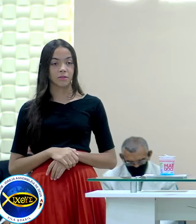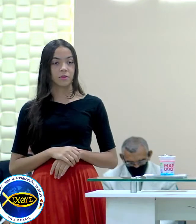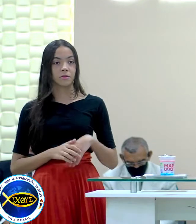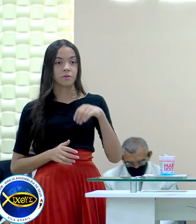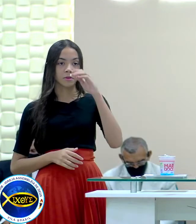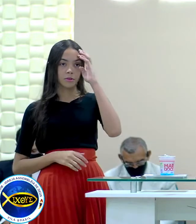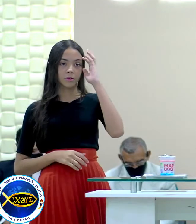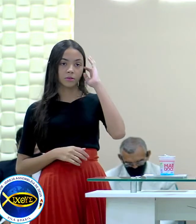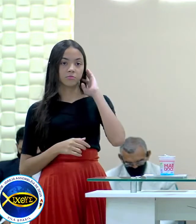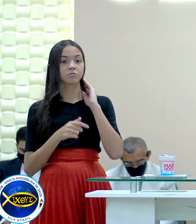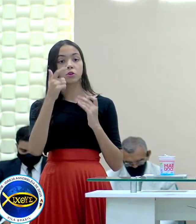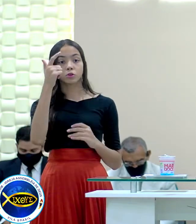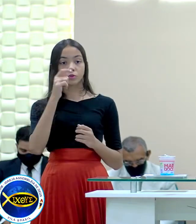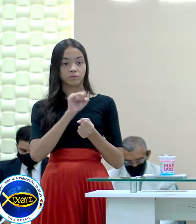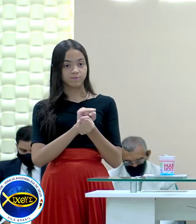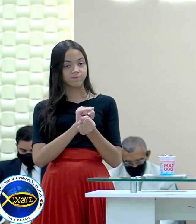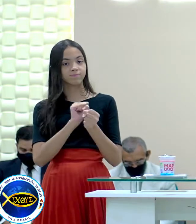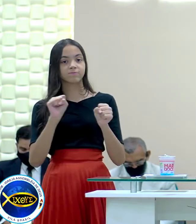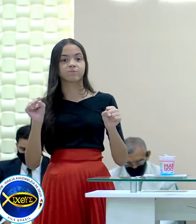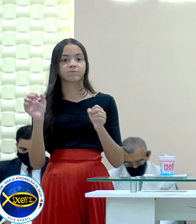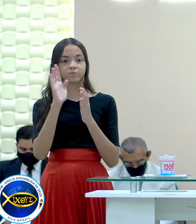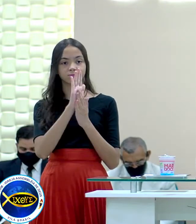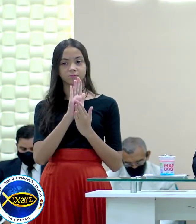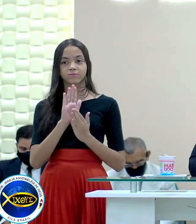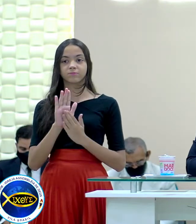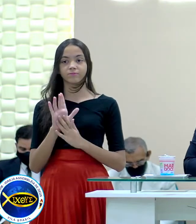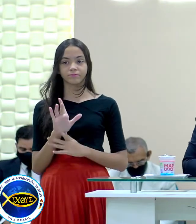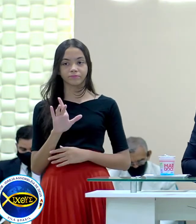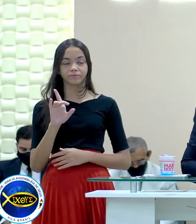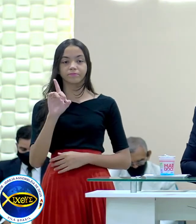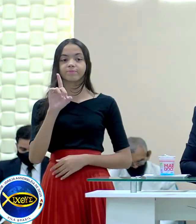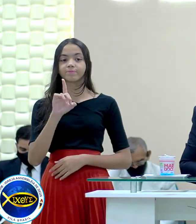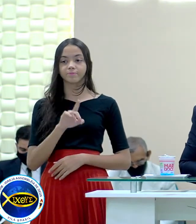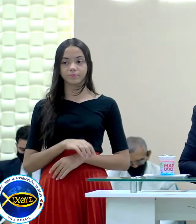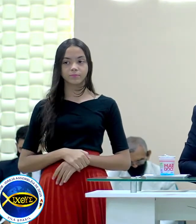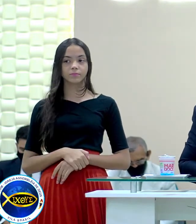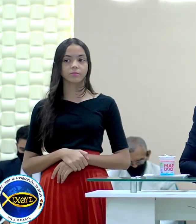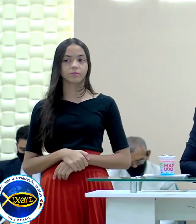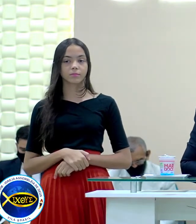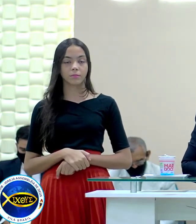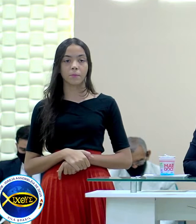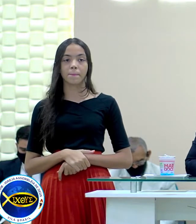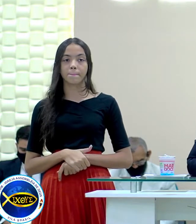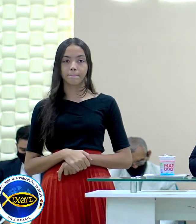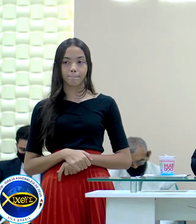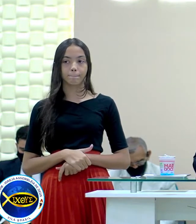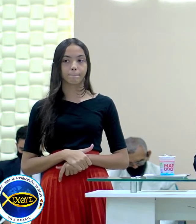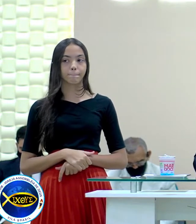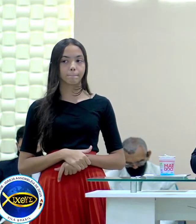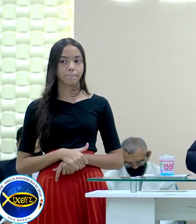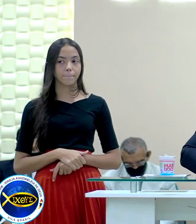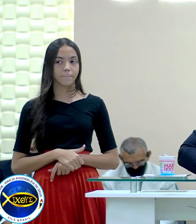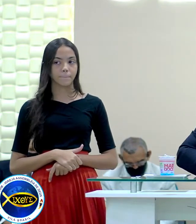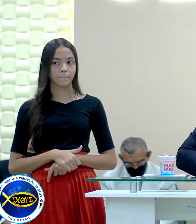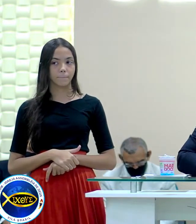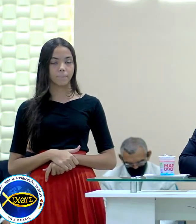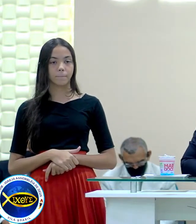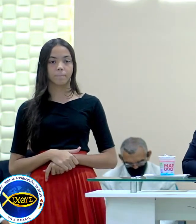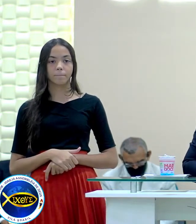fomos libertos, louvado seja o santo nome do Senhor. Aleluia,